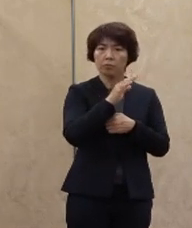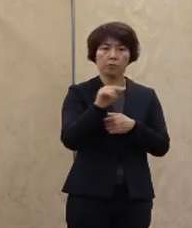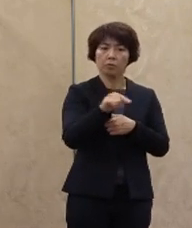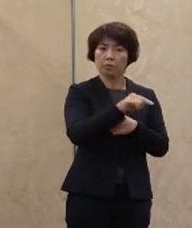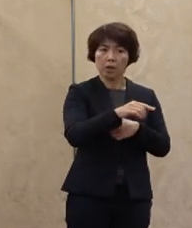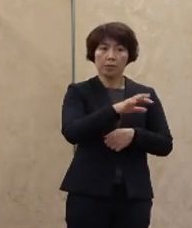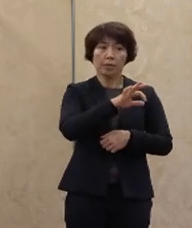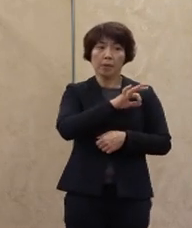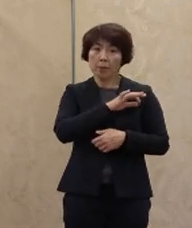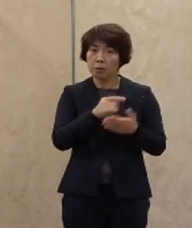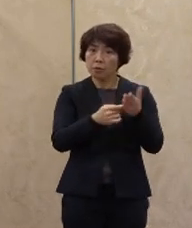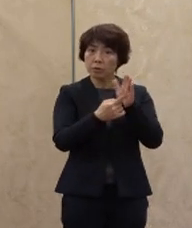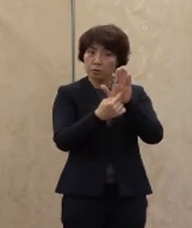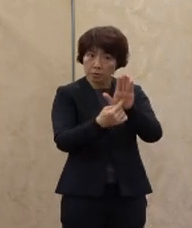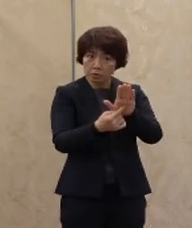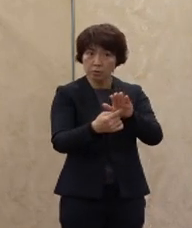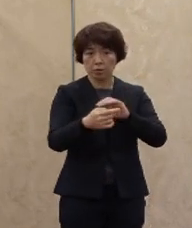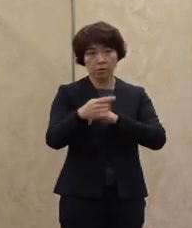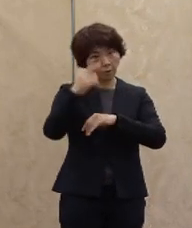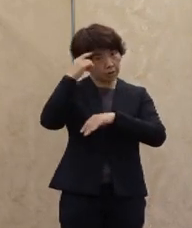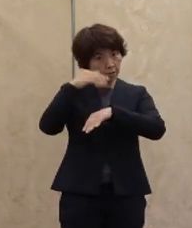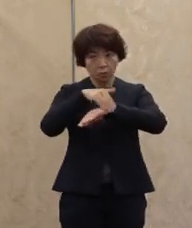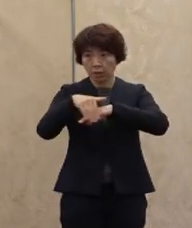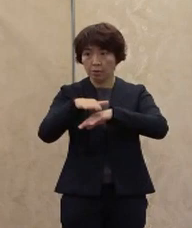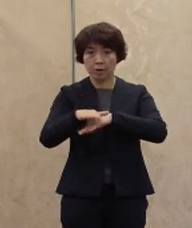はありますでしょうか。